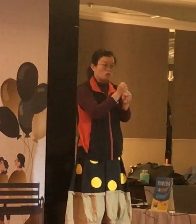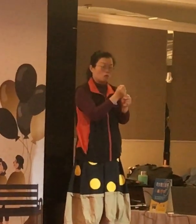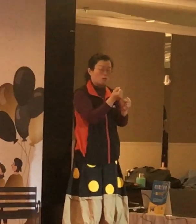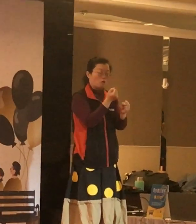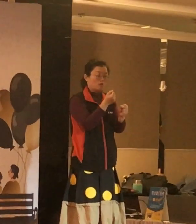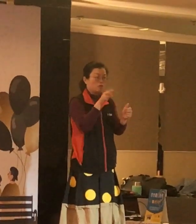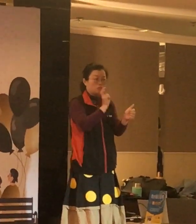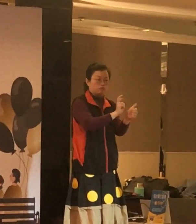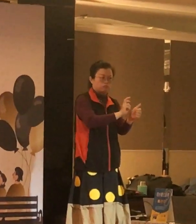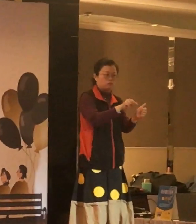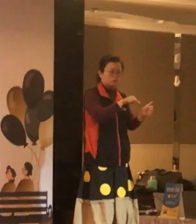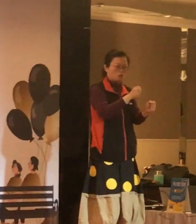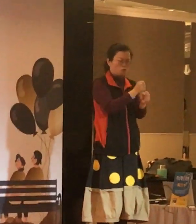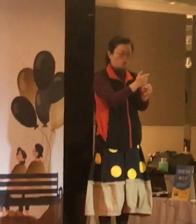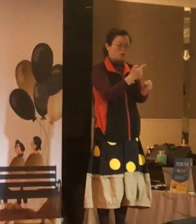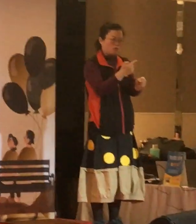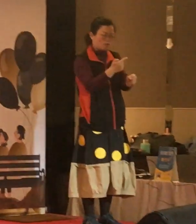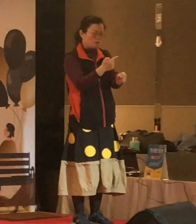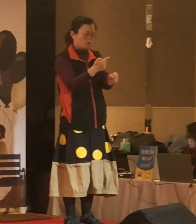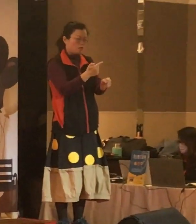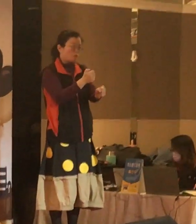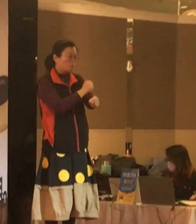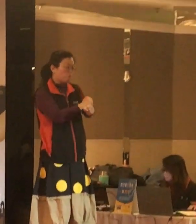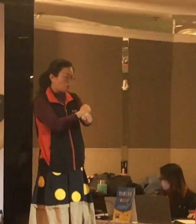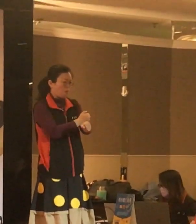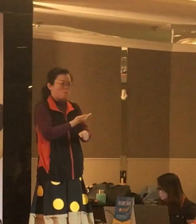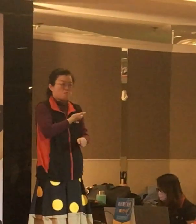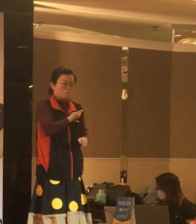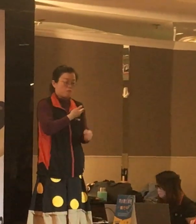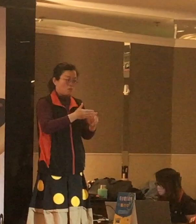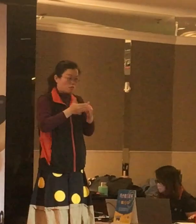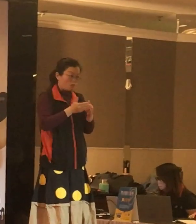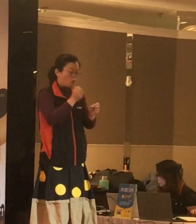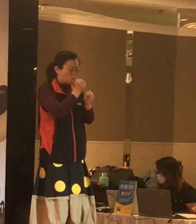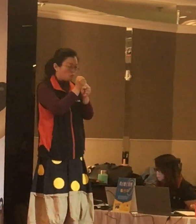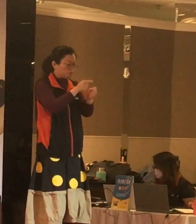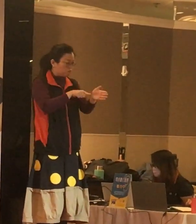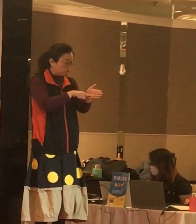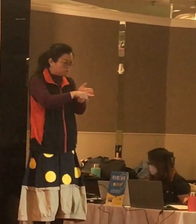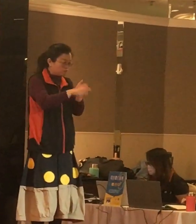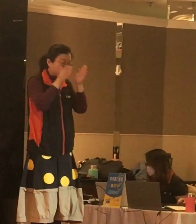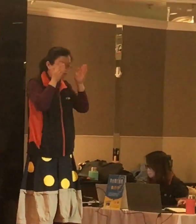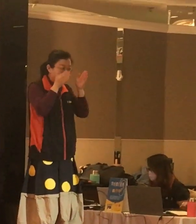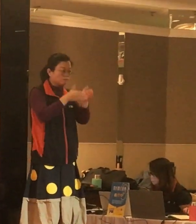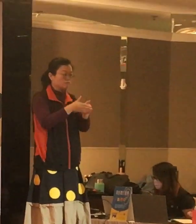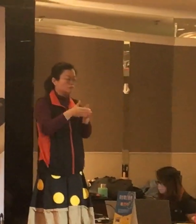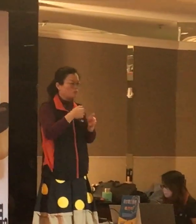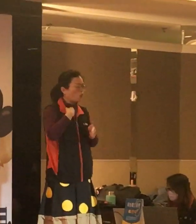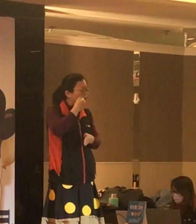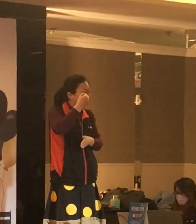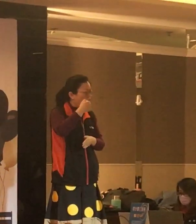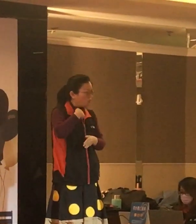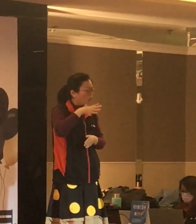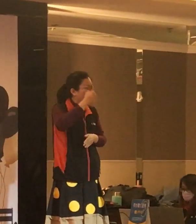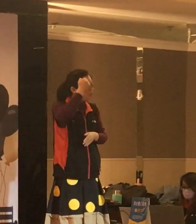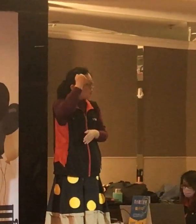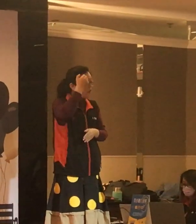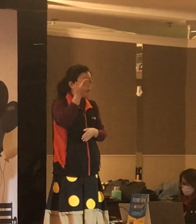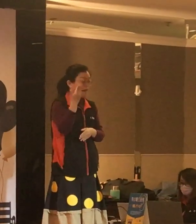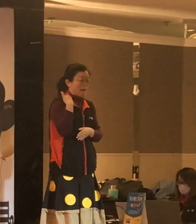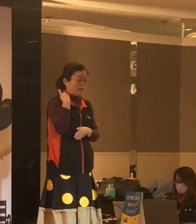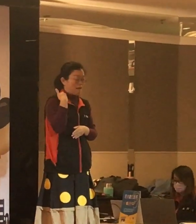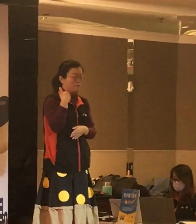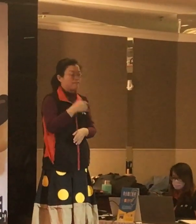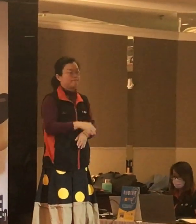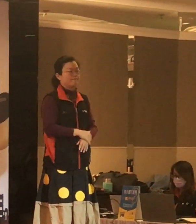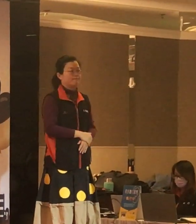常的需要很专注的帮忙。我记得曾有一个小故事哦，